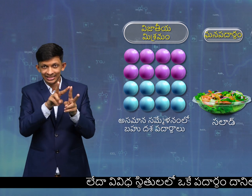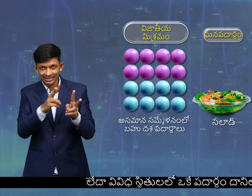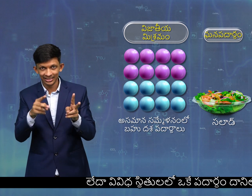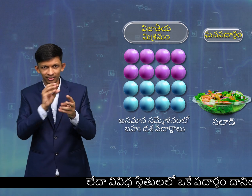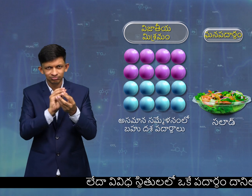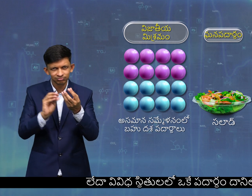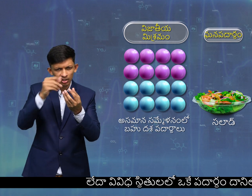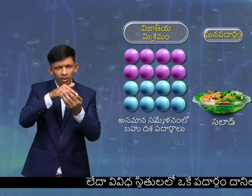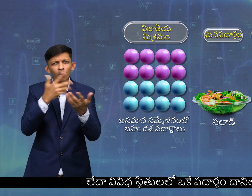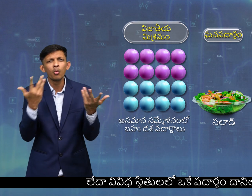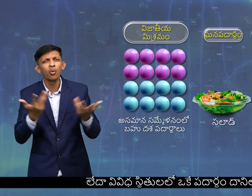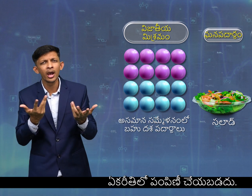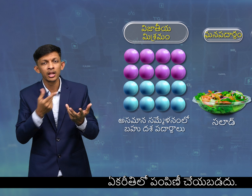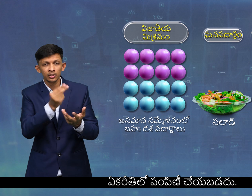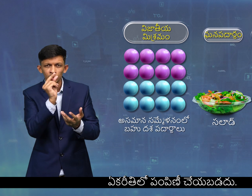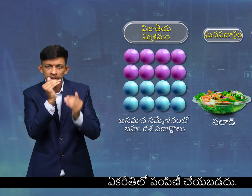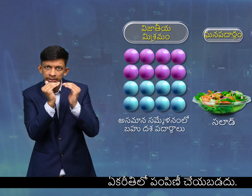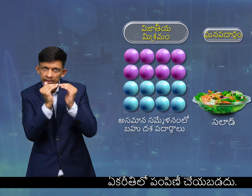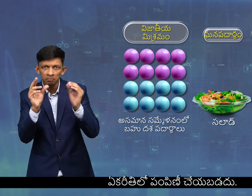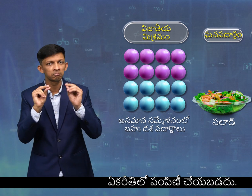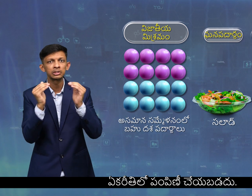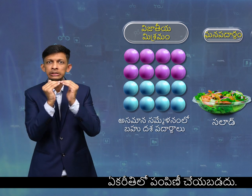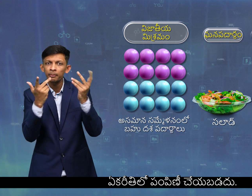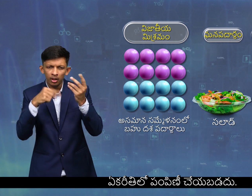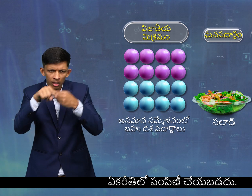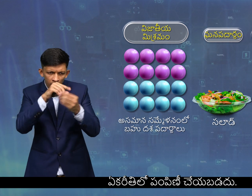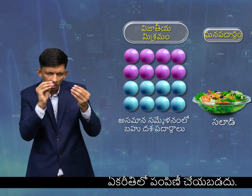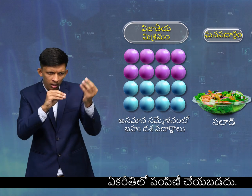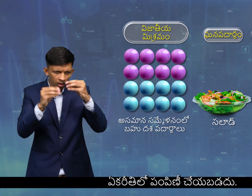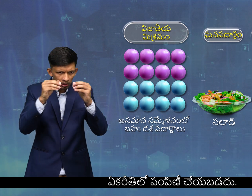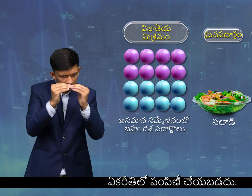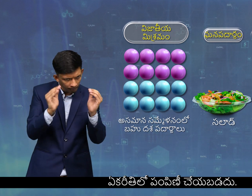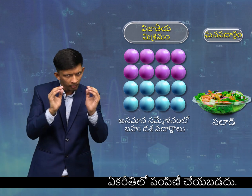ఒకే పదార్థం దానిలో ఏకరీతిలో పంపిణీ చేయబడదు.